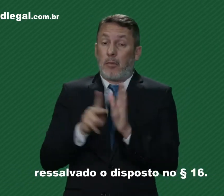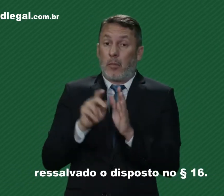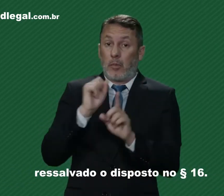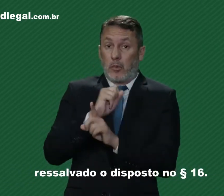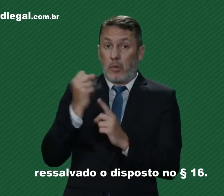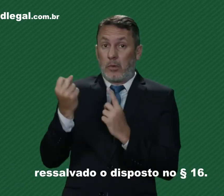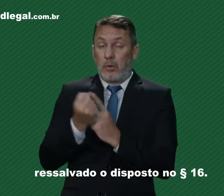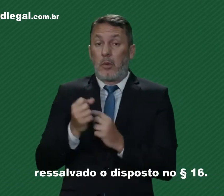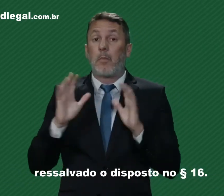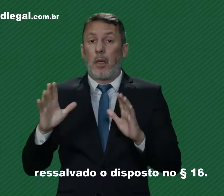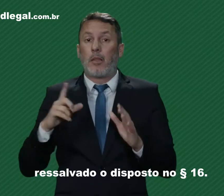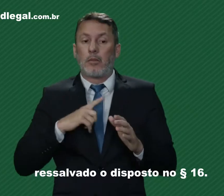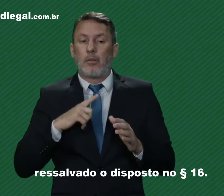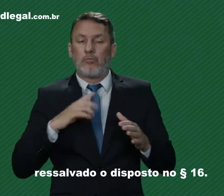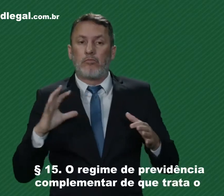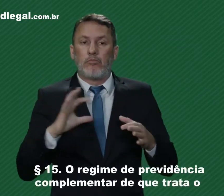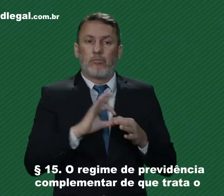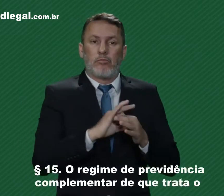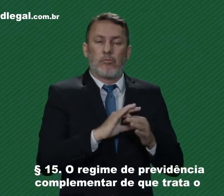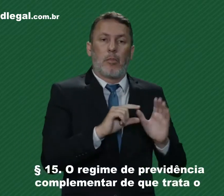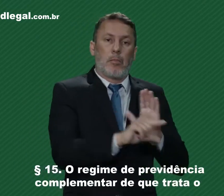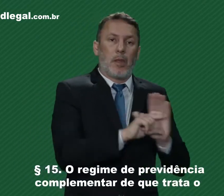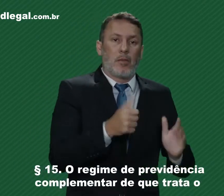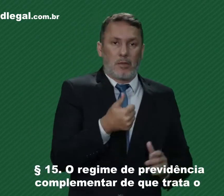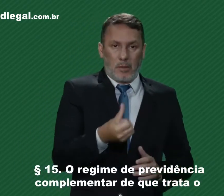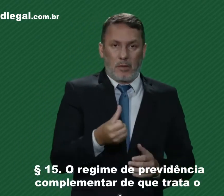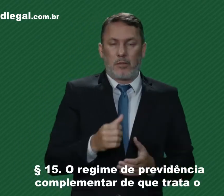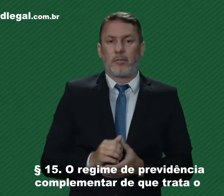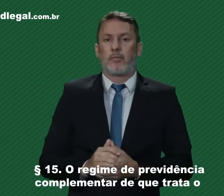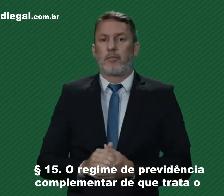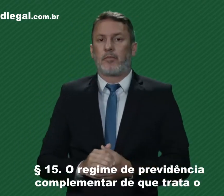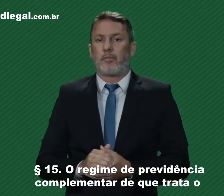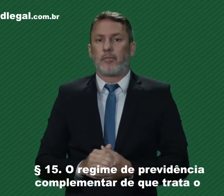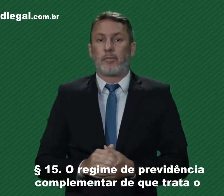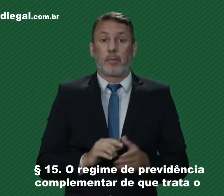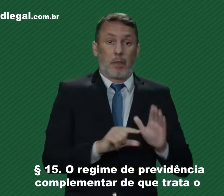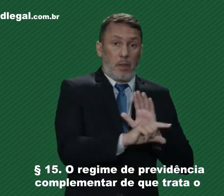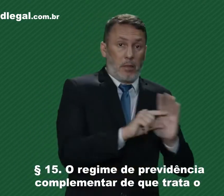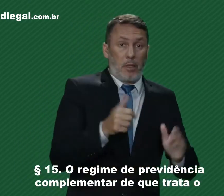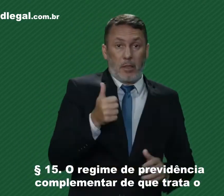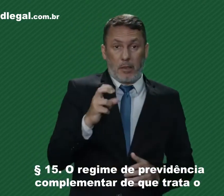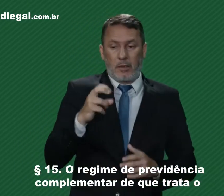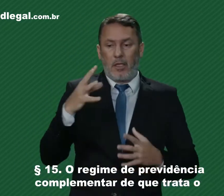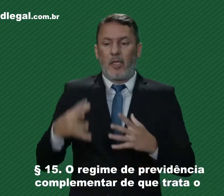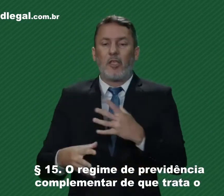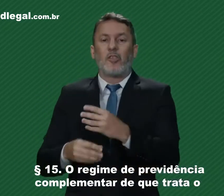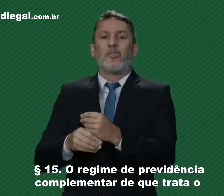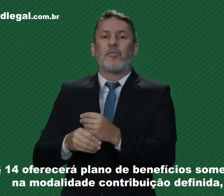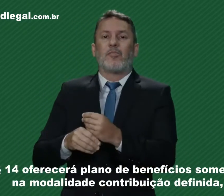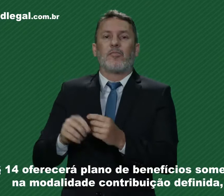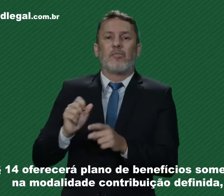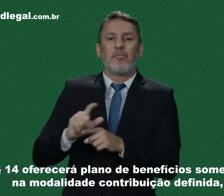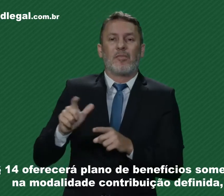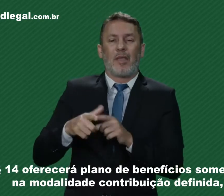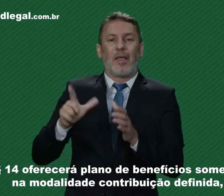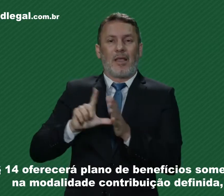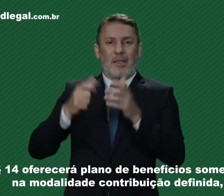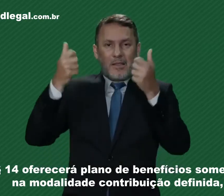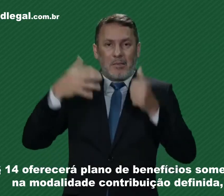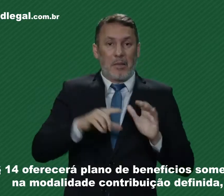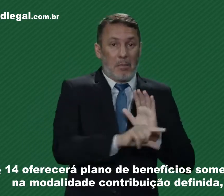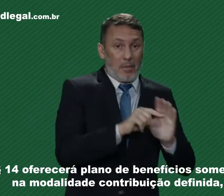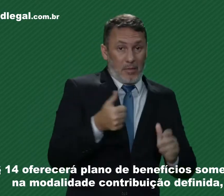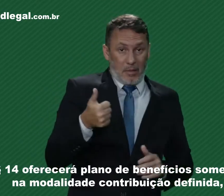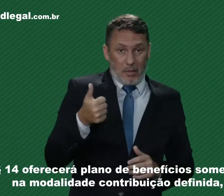o disposto no parágrafo 16. Parágrafo 15. O regime de previdência complementar de que trata o parágrafo